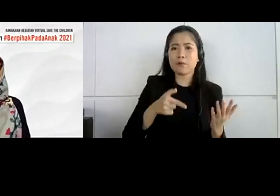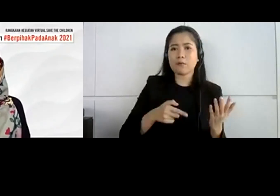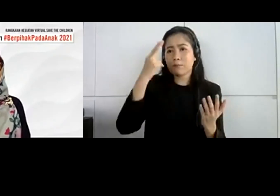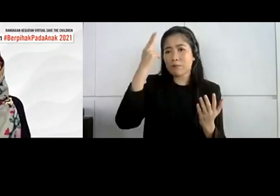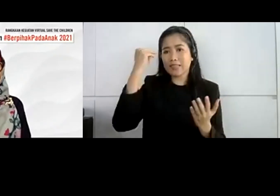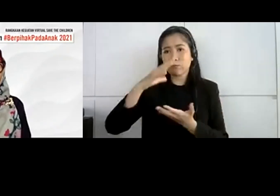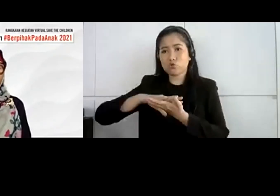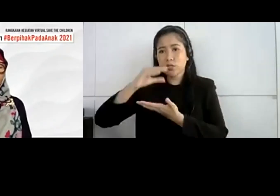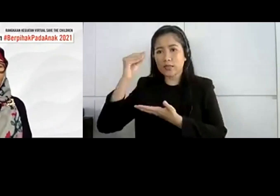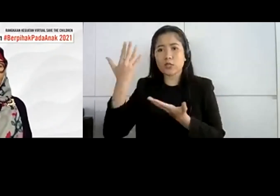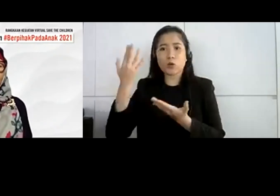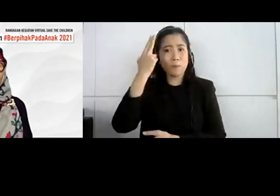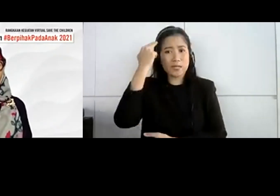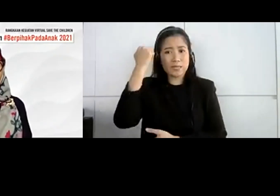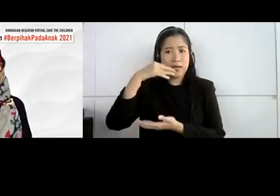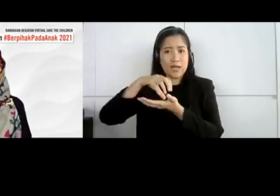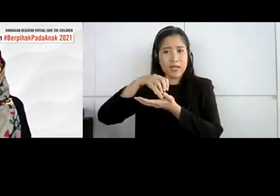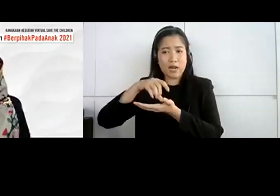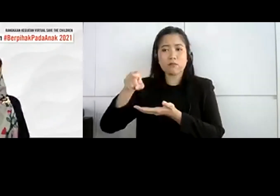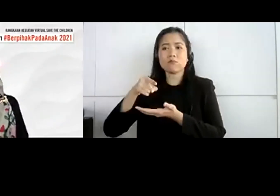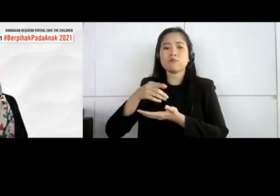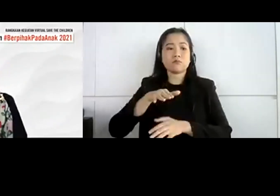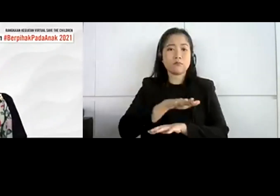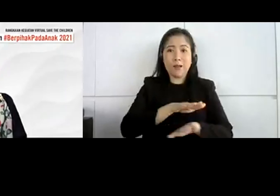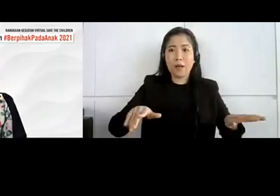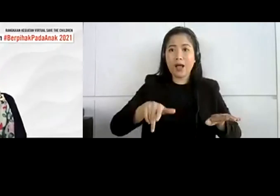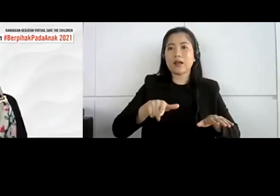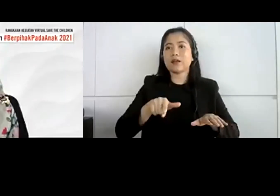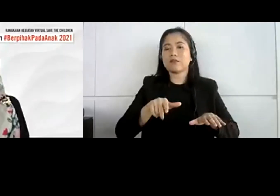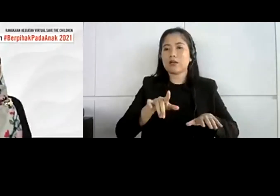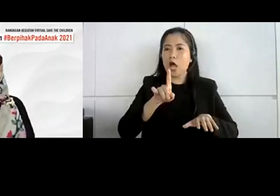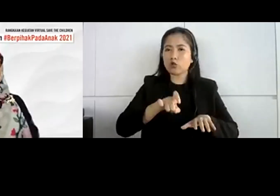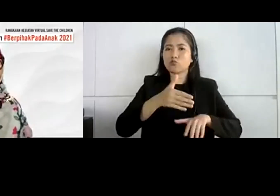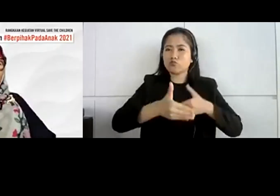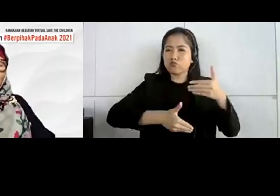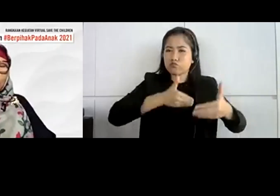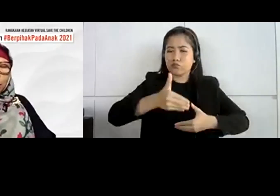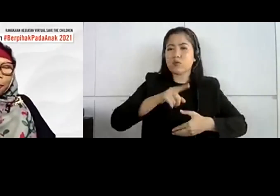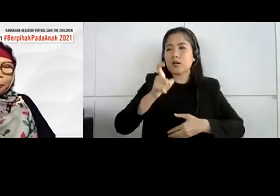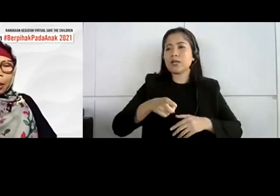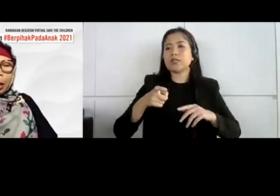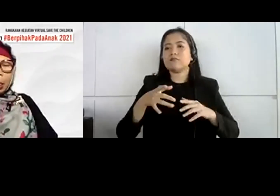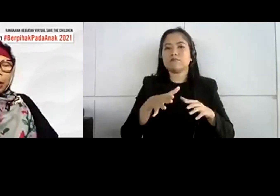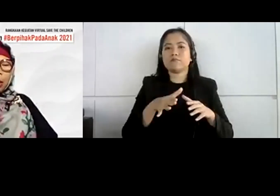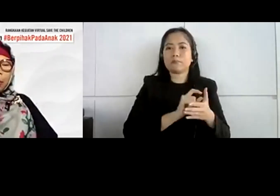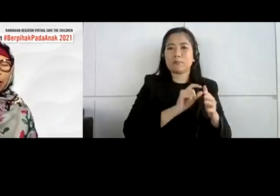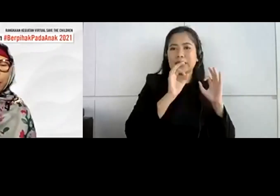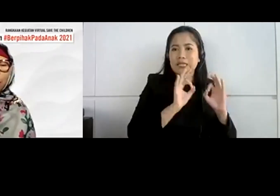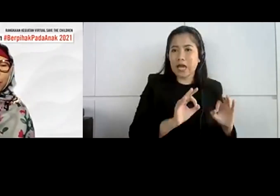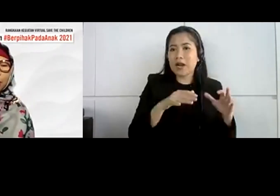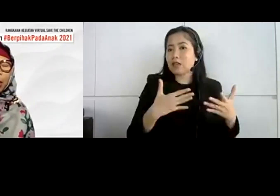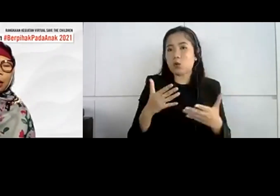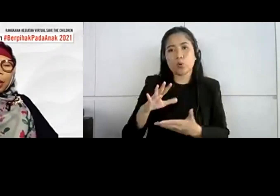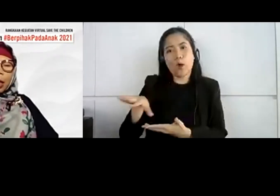daerah yang harus ditindaklanjuti di lapangan, baik di satuan pendidikan maupun di keluarga. Masa